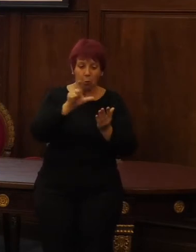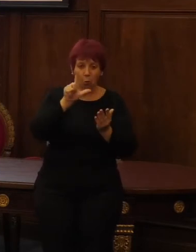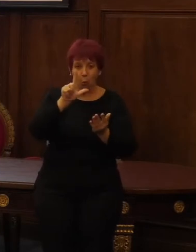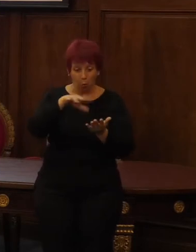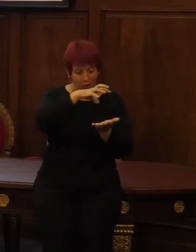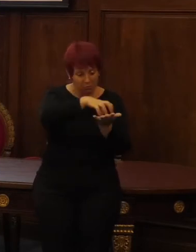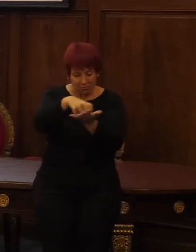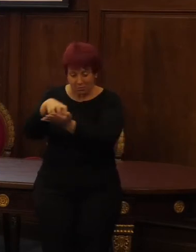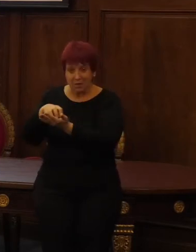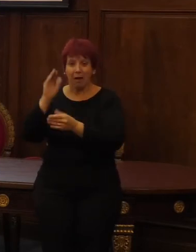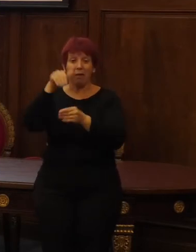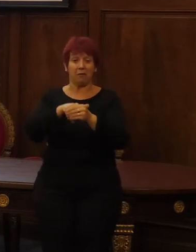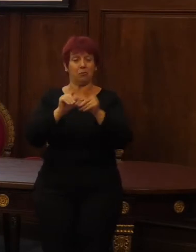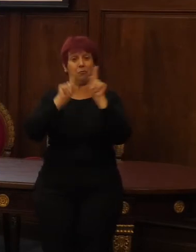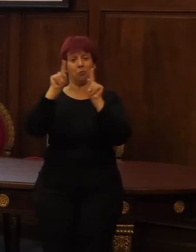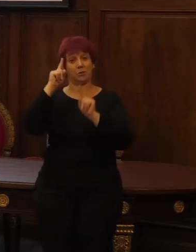Entonces,